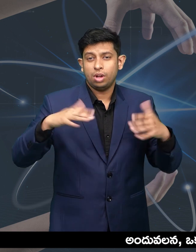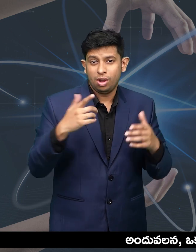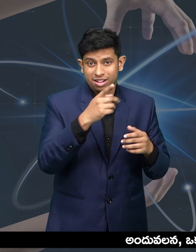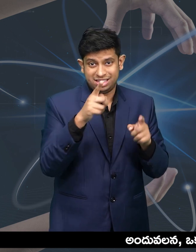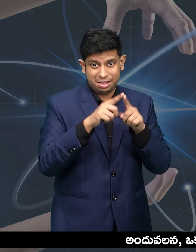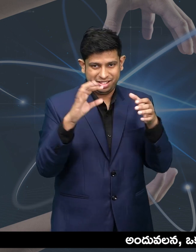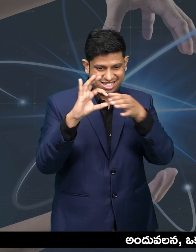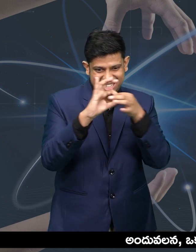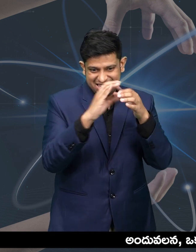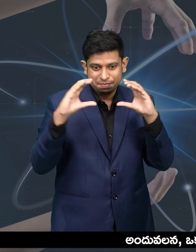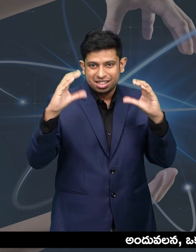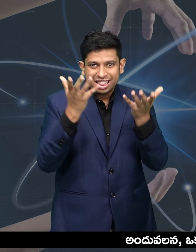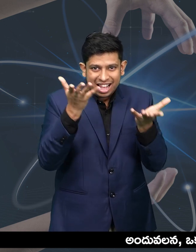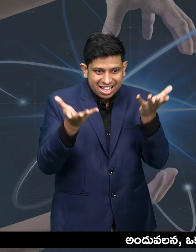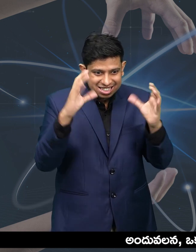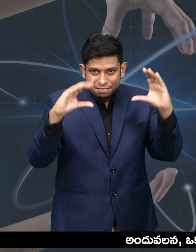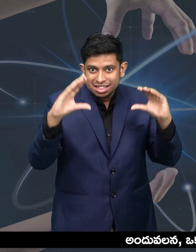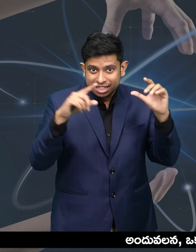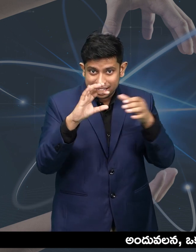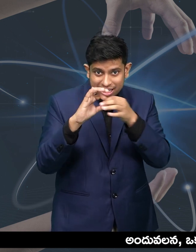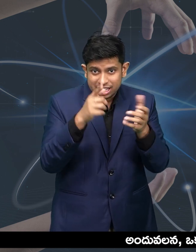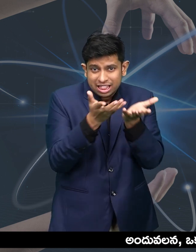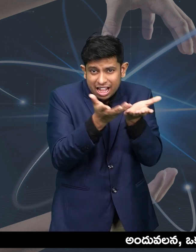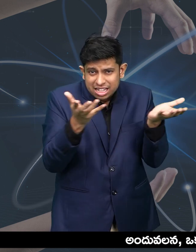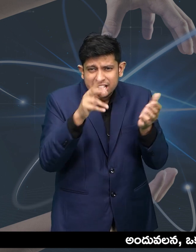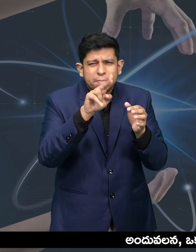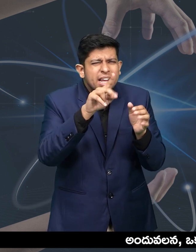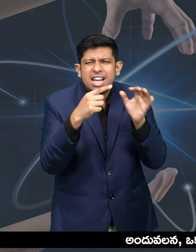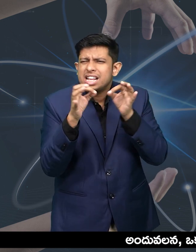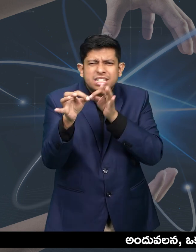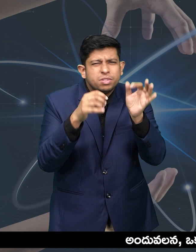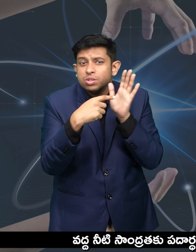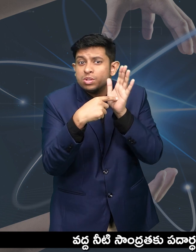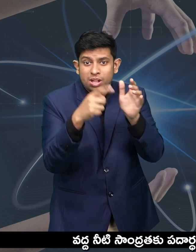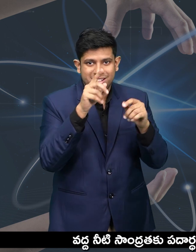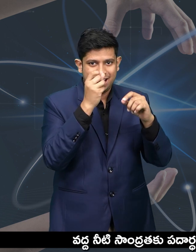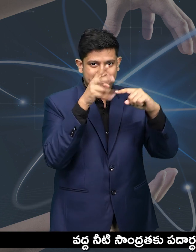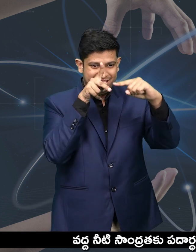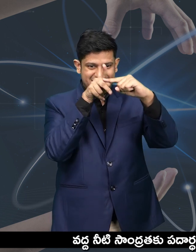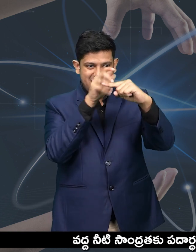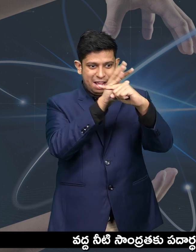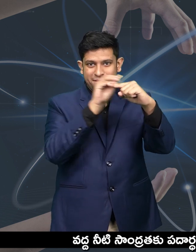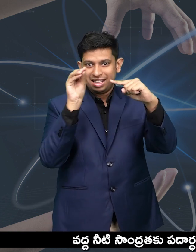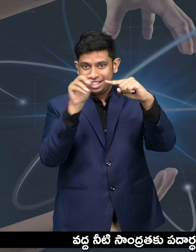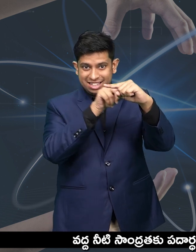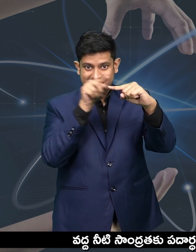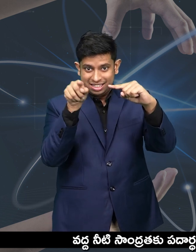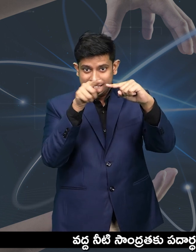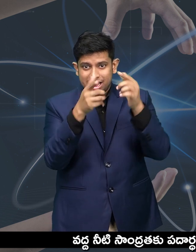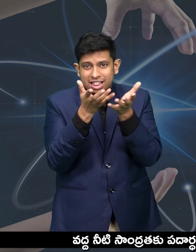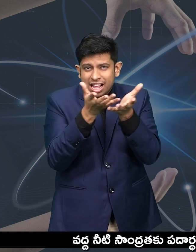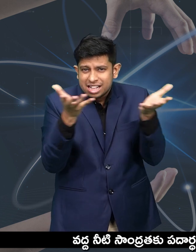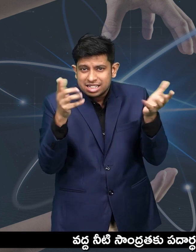అందువలన ఒక పదార్థం యొక్క సాపేక్ష సాంద్రత 4 డిగ్రీ C వద్ద నీటి సాంద్రతకు పదార్థం